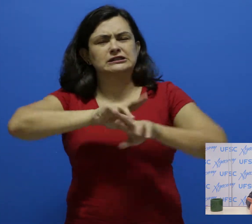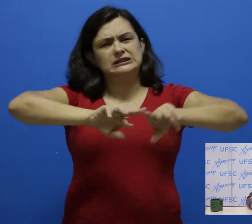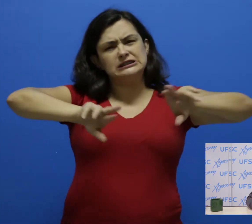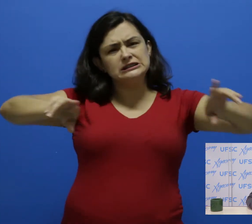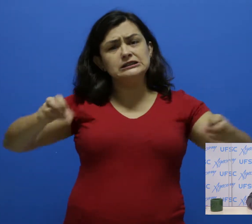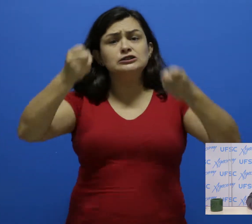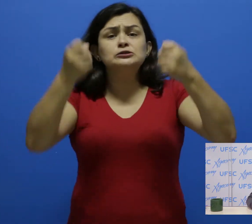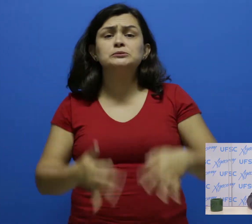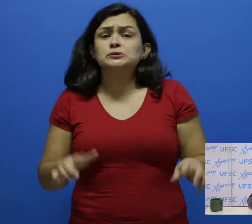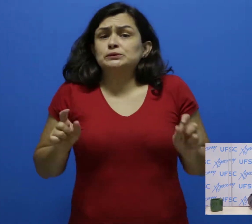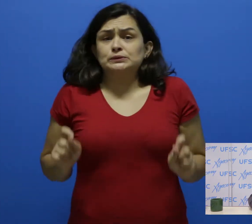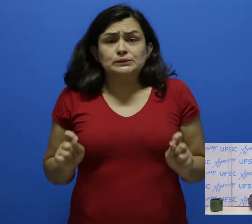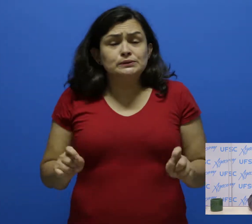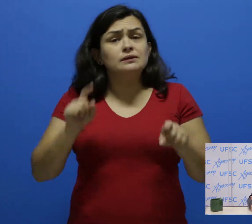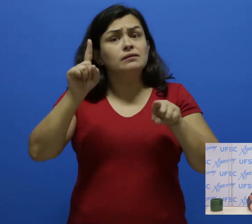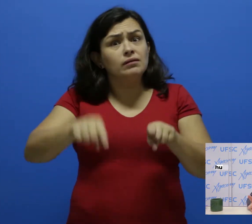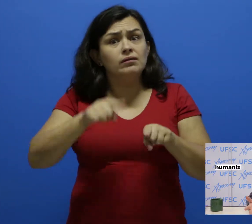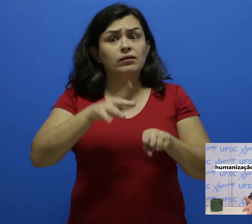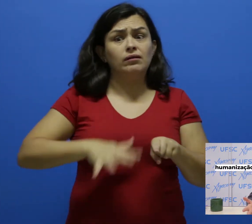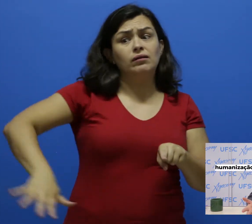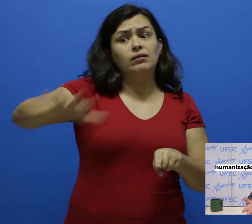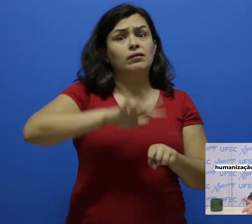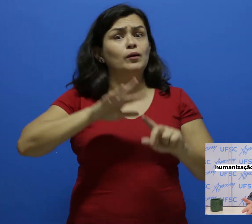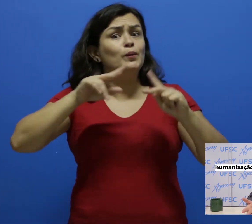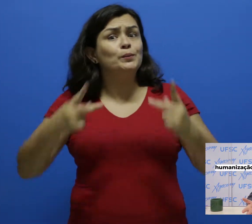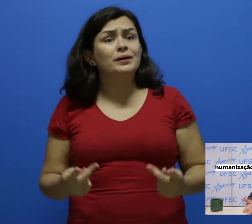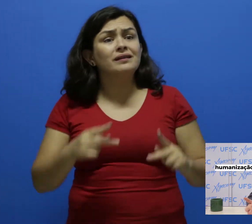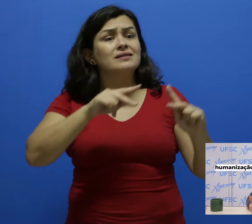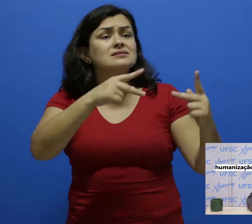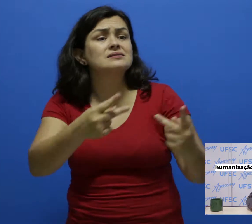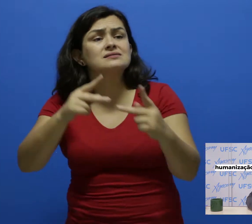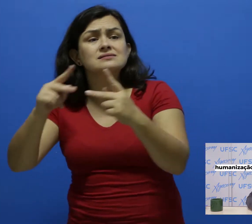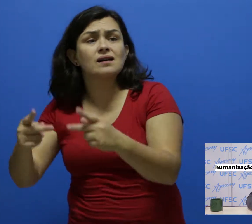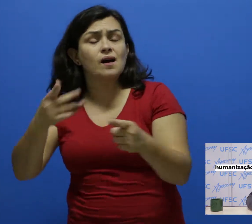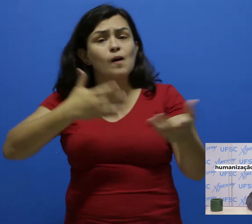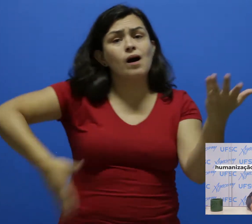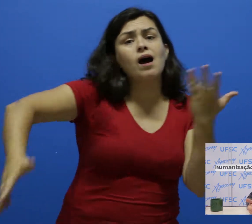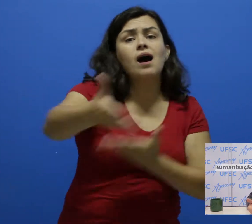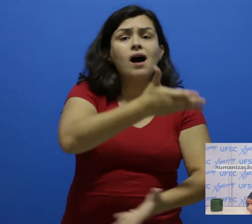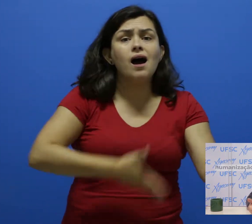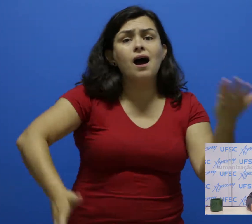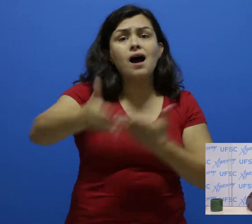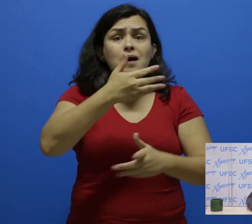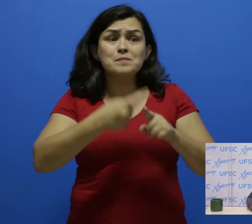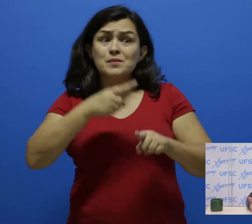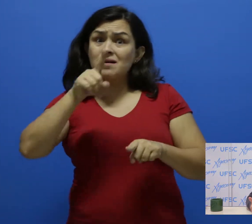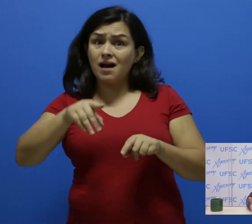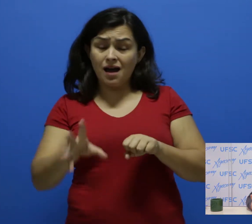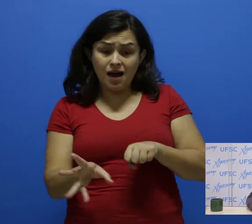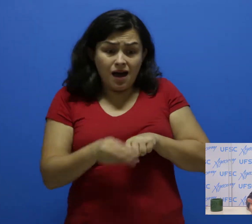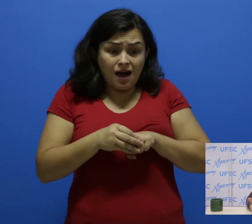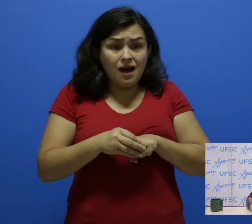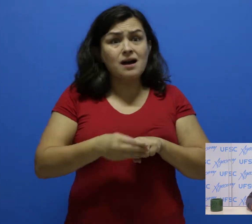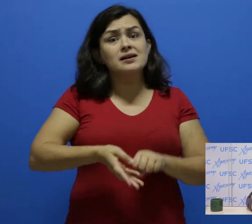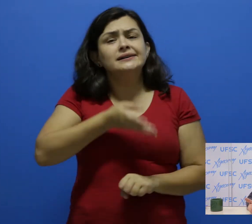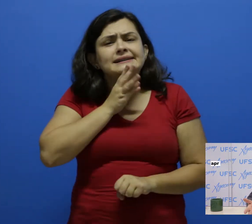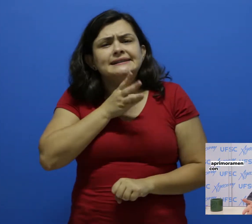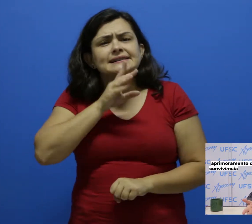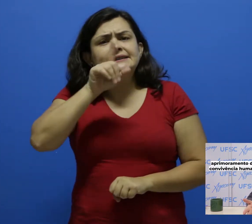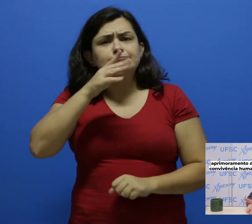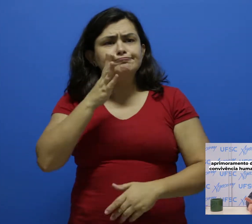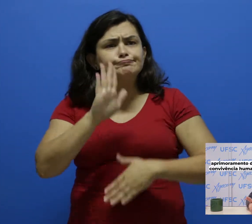processo educacional um processo consequente de humanização desses pares, de aquisição do conhecimento em prol